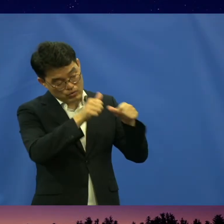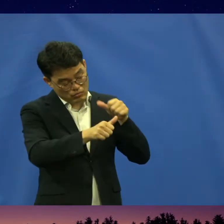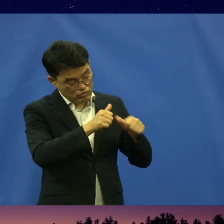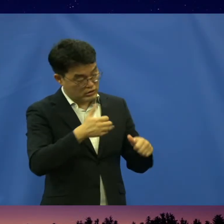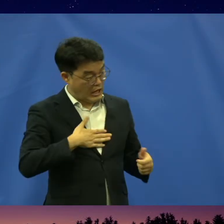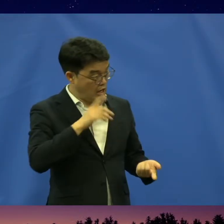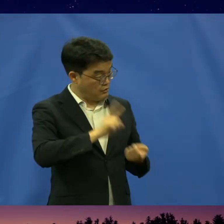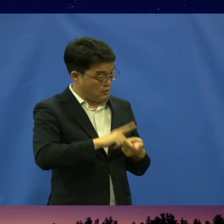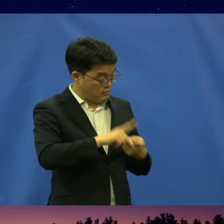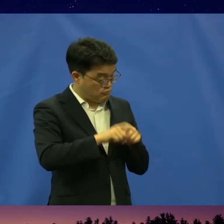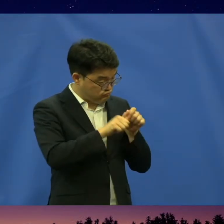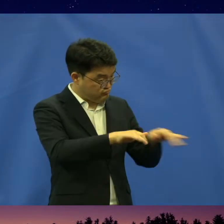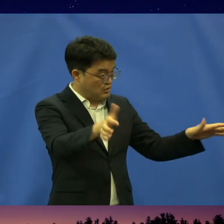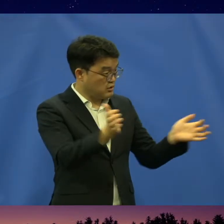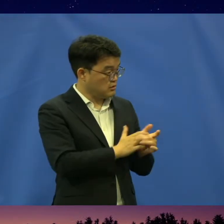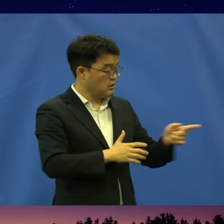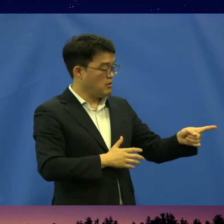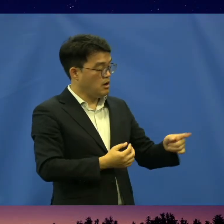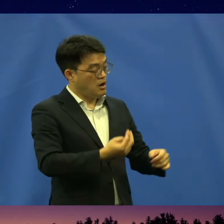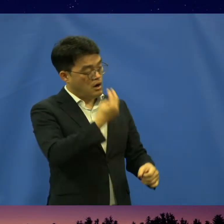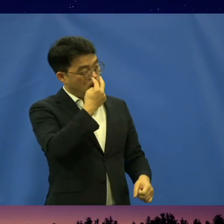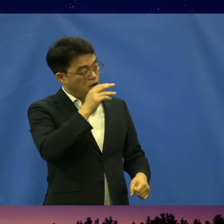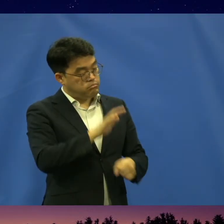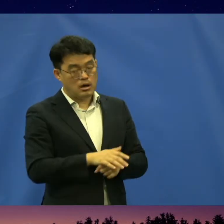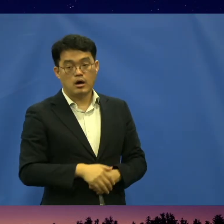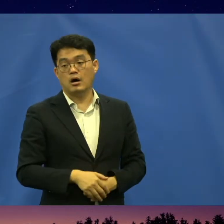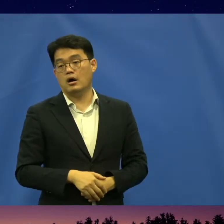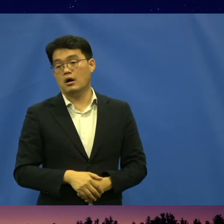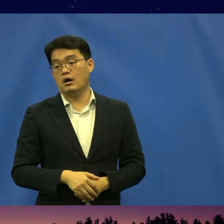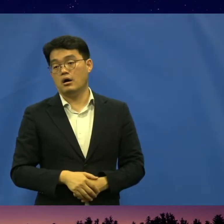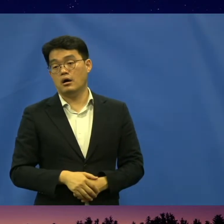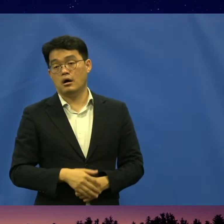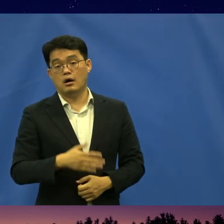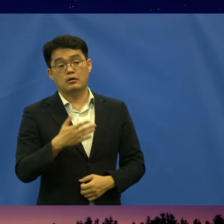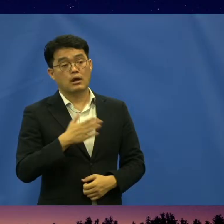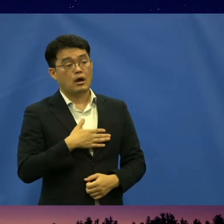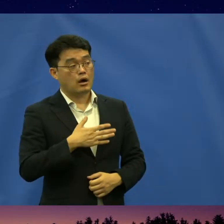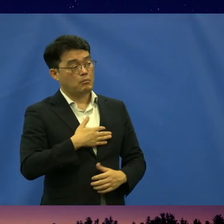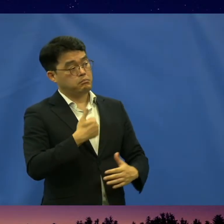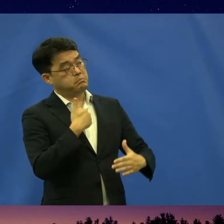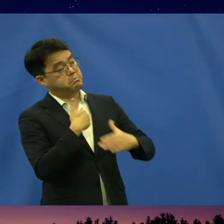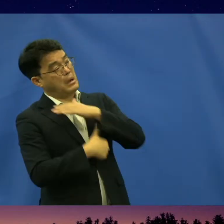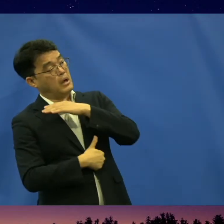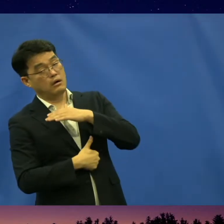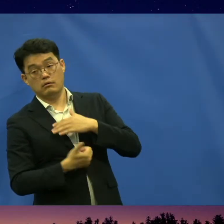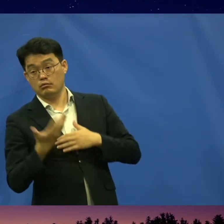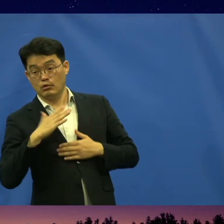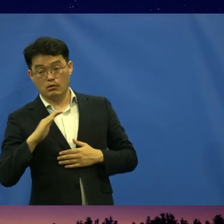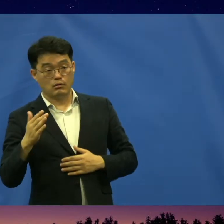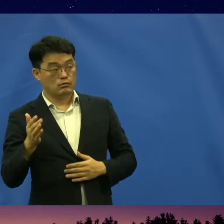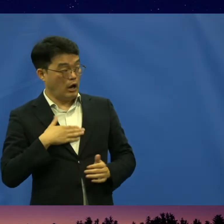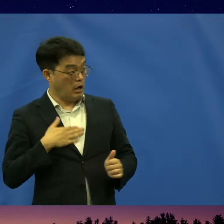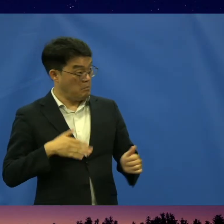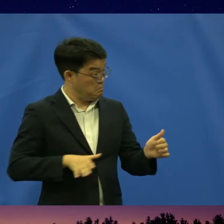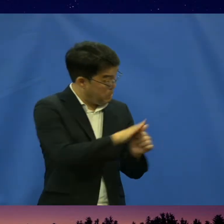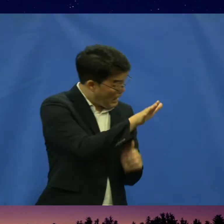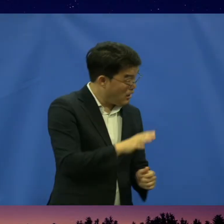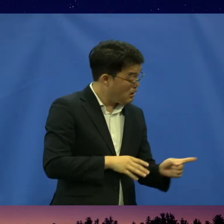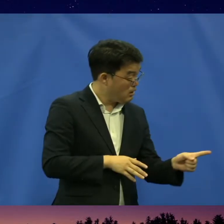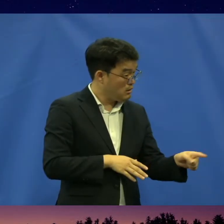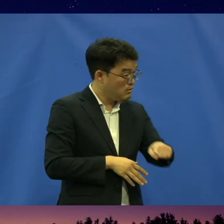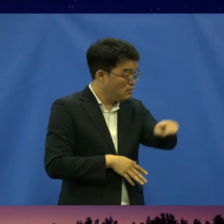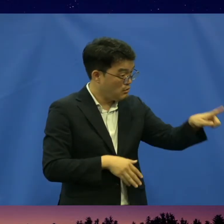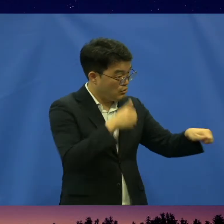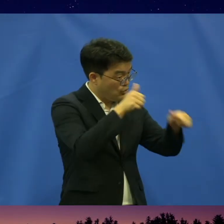기가 막혀요. 자기가 피해자인데 가해자로 바꿔놓고 그냥 막 소문을 돌려버려가지고 나를 매장시켜버리고